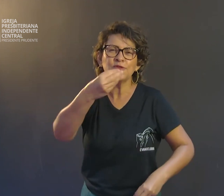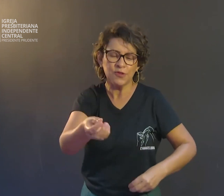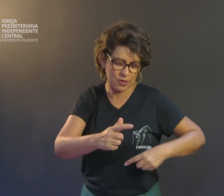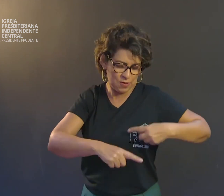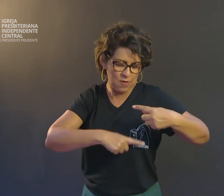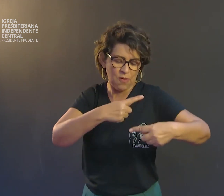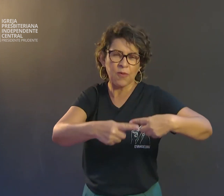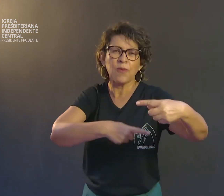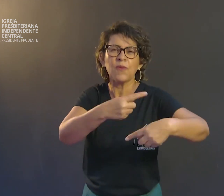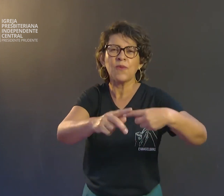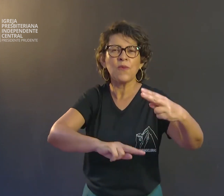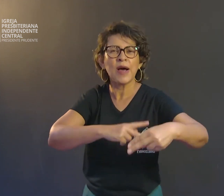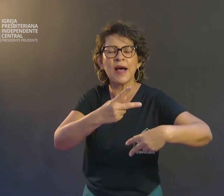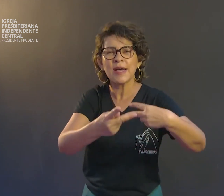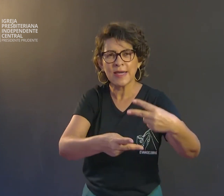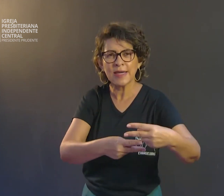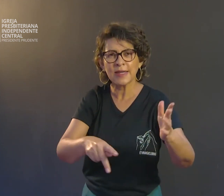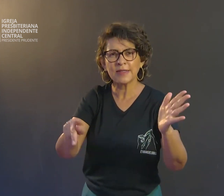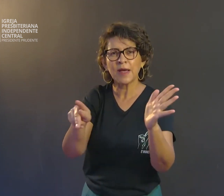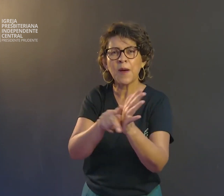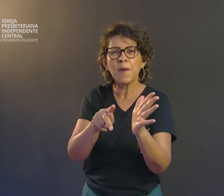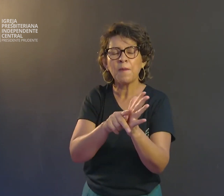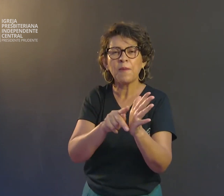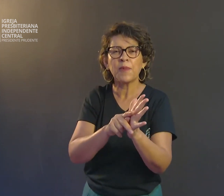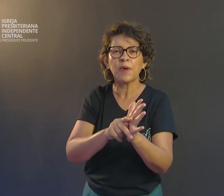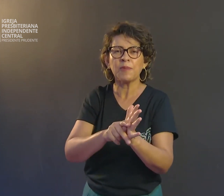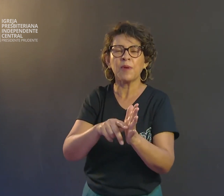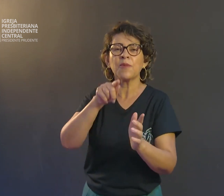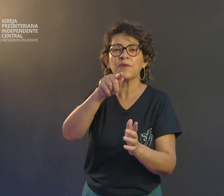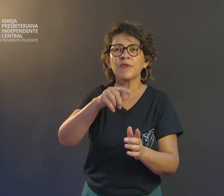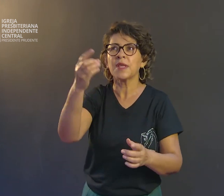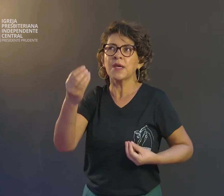daqueles que pertencem a Deus, para o louvor de sua glória.